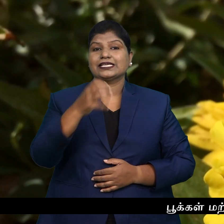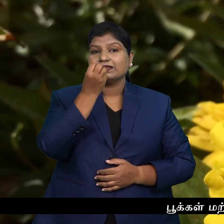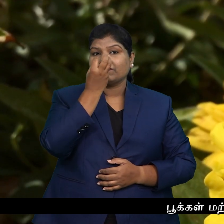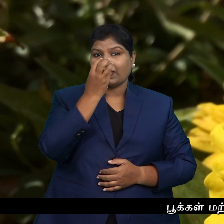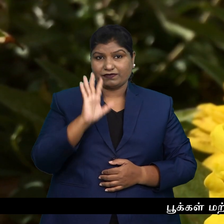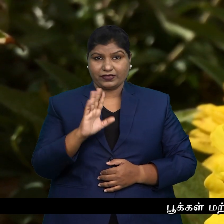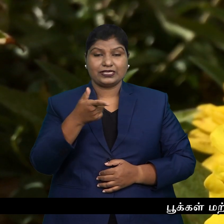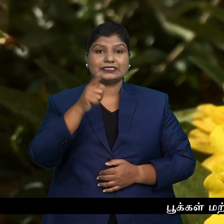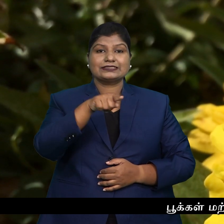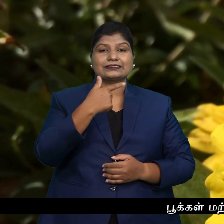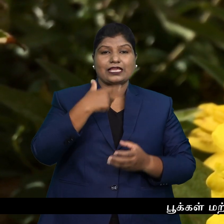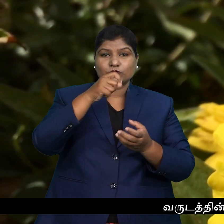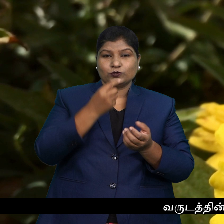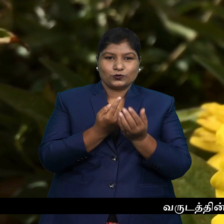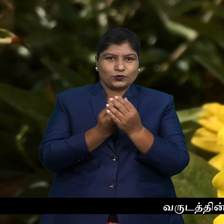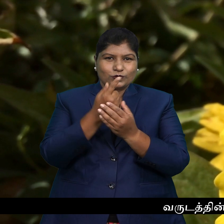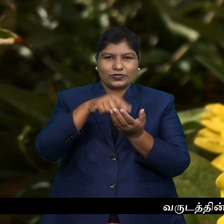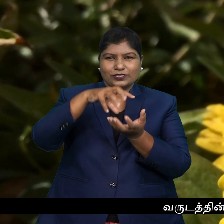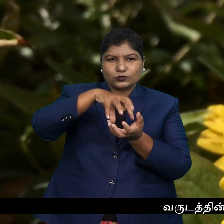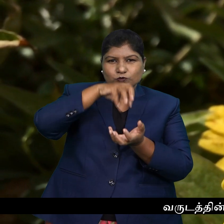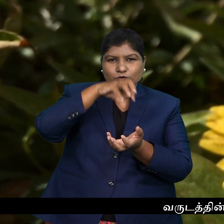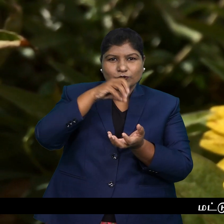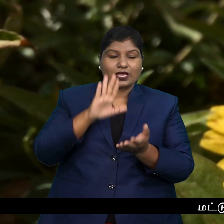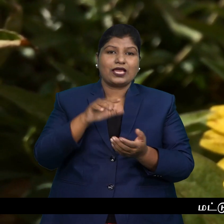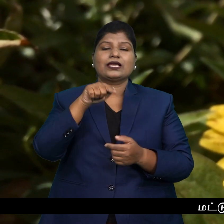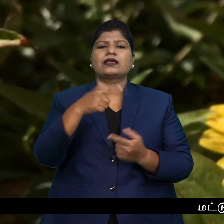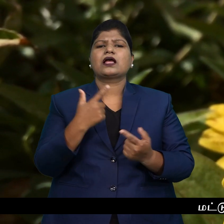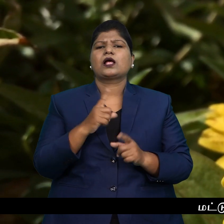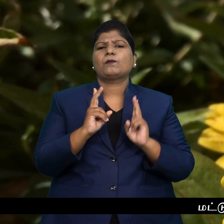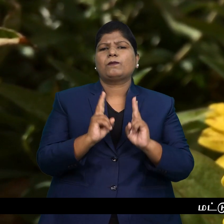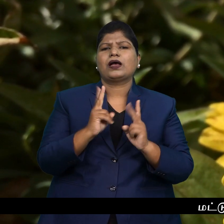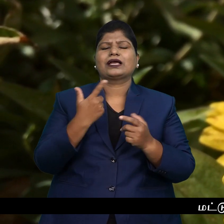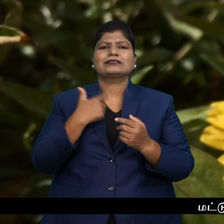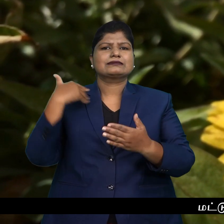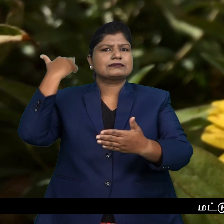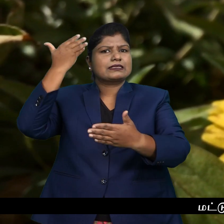பூக்கள் மற்றும் அவற்றின் தேன் வருடத்தின் ஒரு சில மாதங்களில் மட்டுமே கிடைக்கும்.